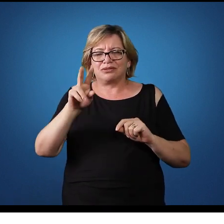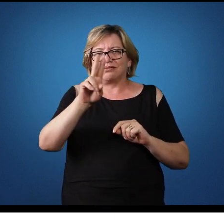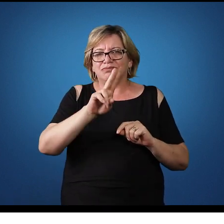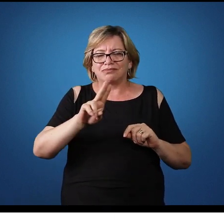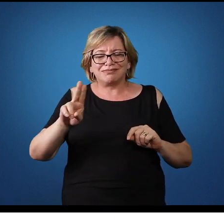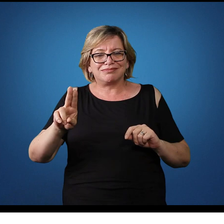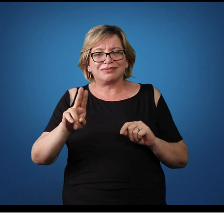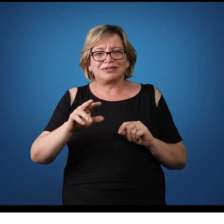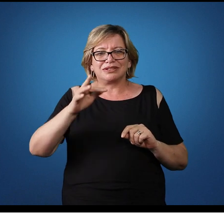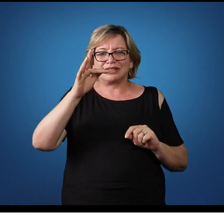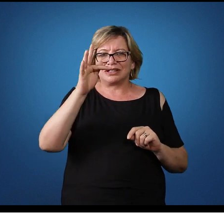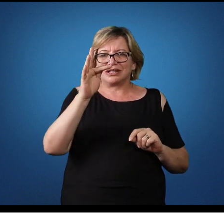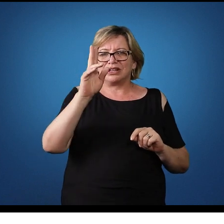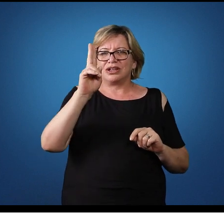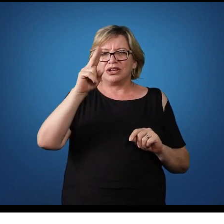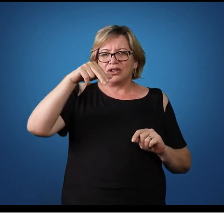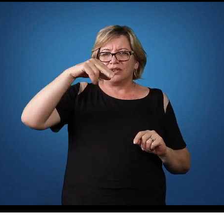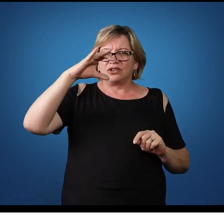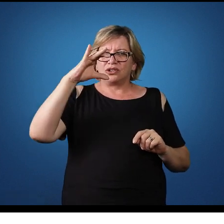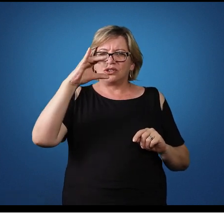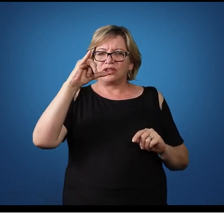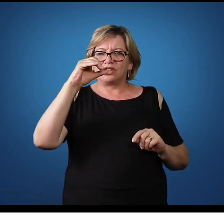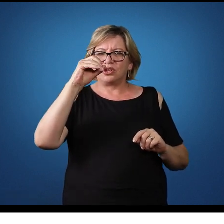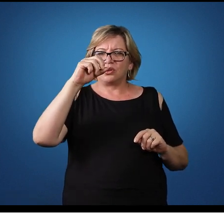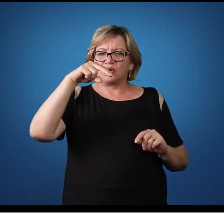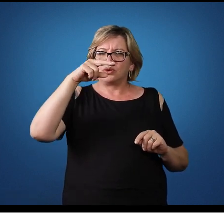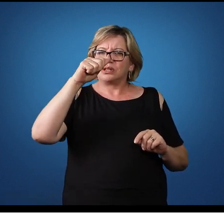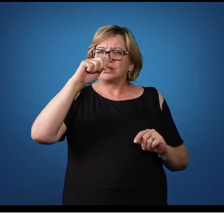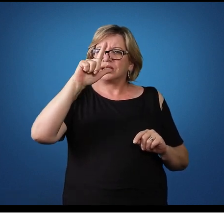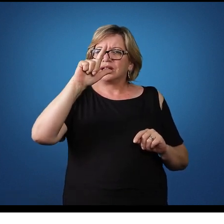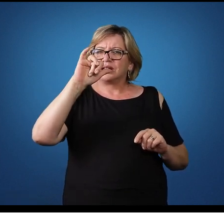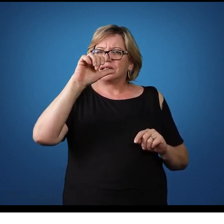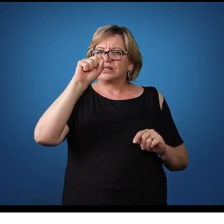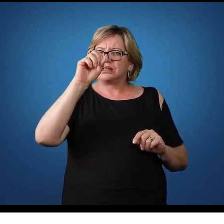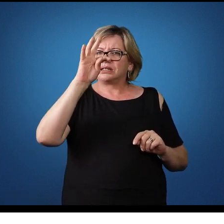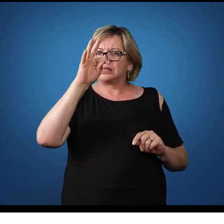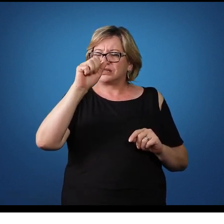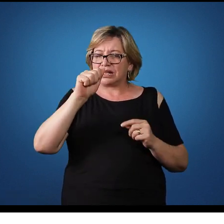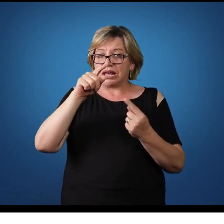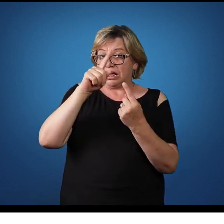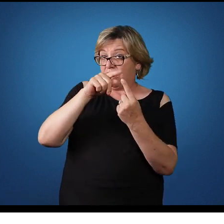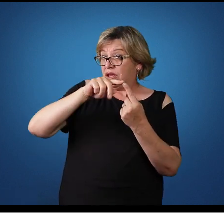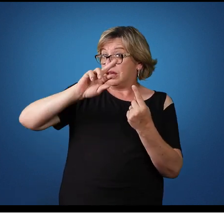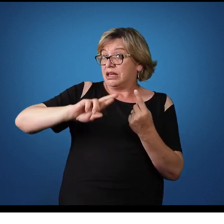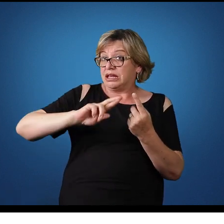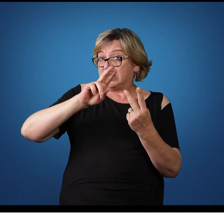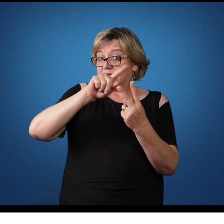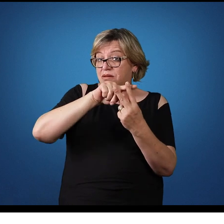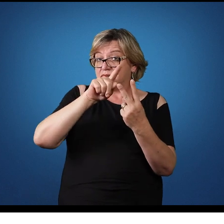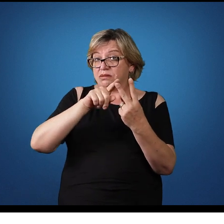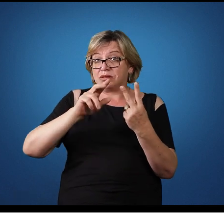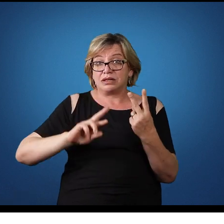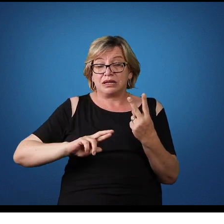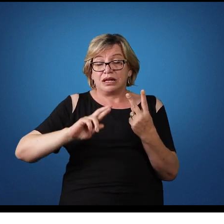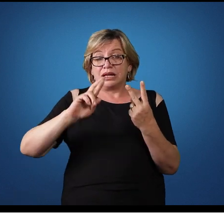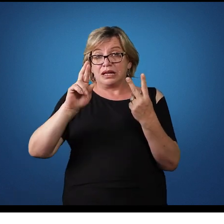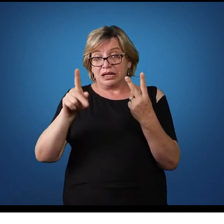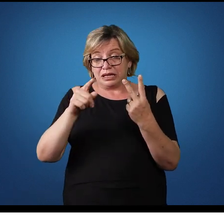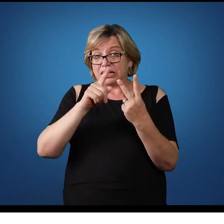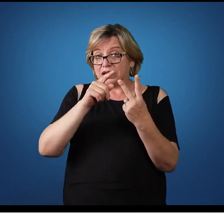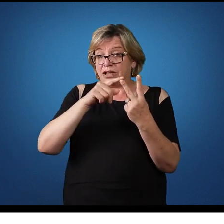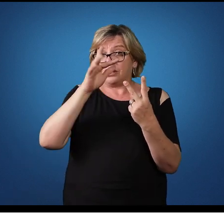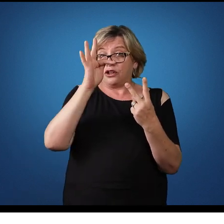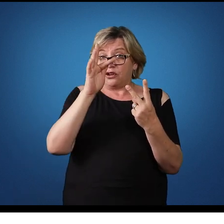chama de funcionalistas. Diferente das definições essencialistas, as definições